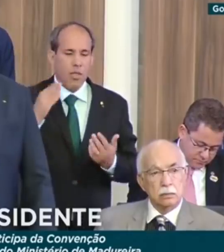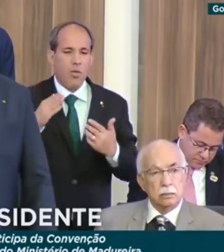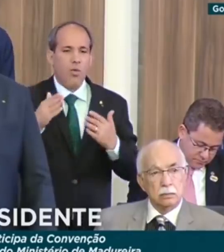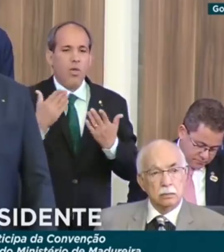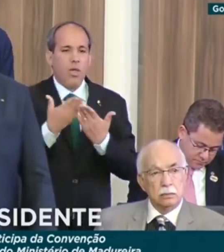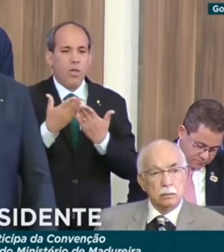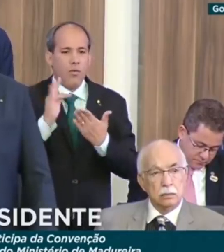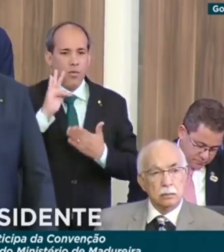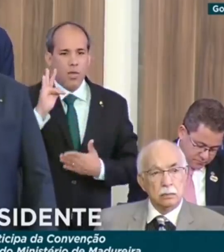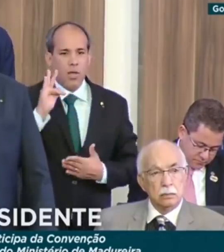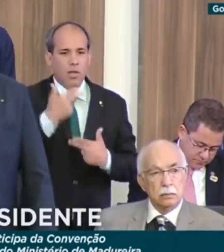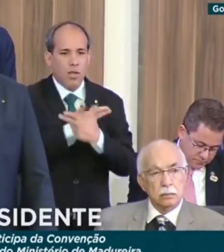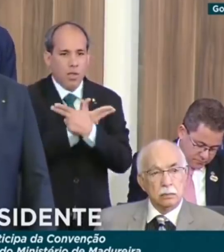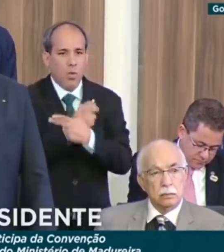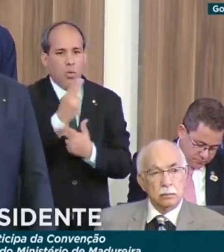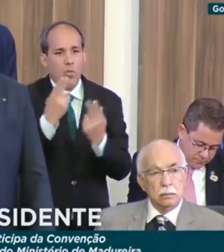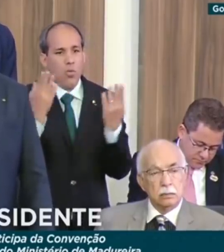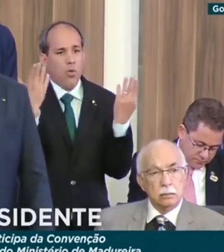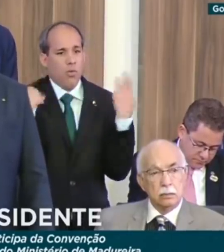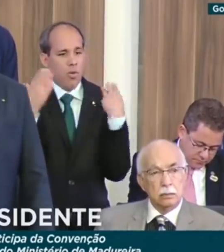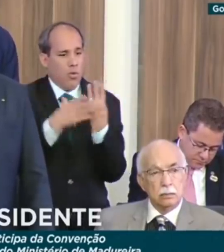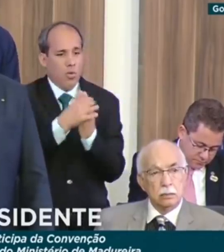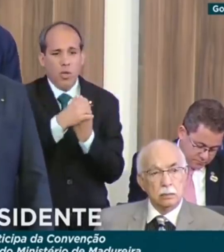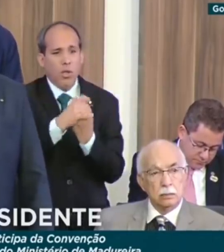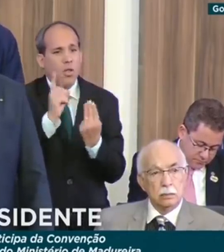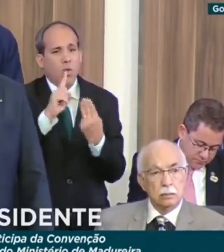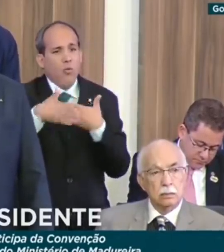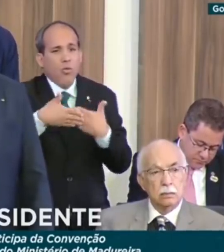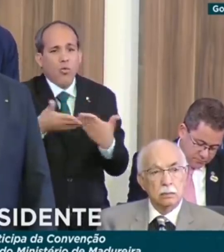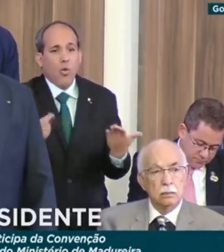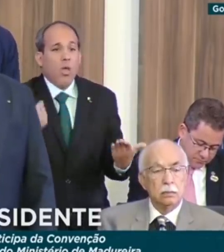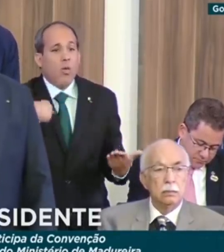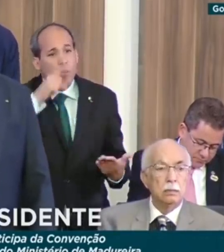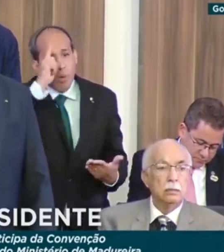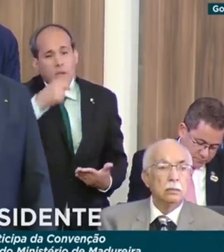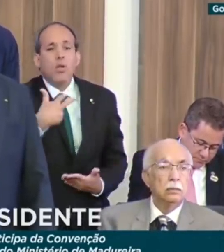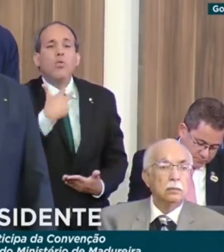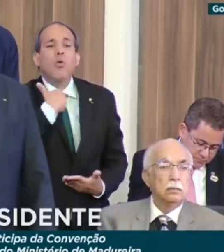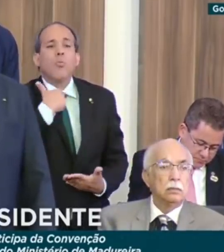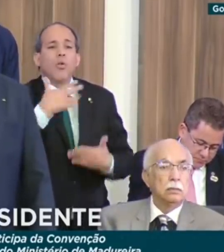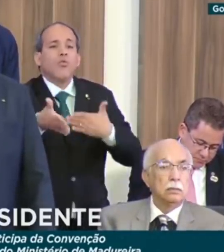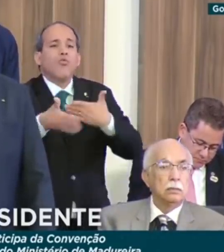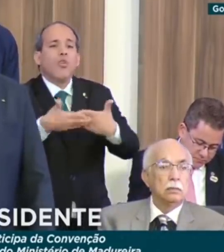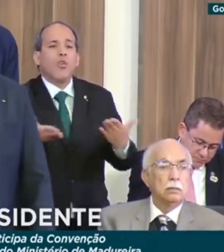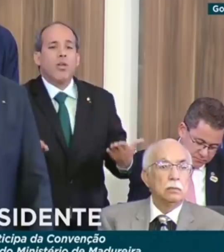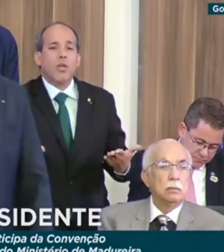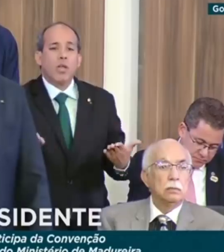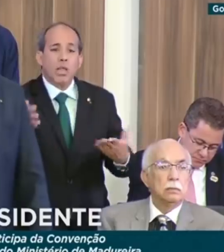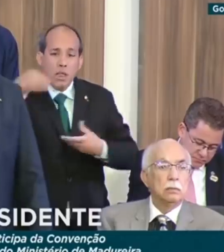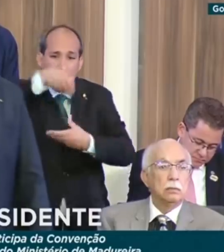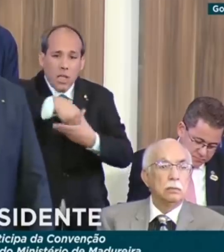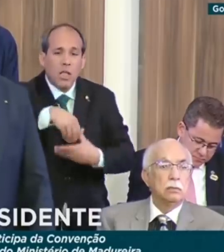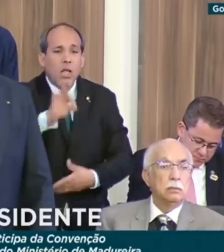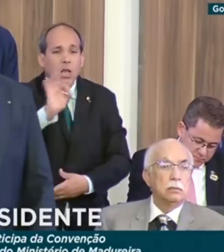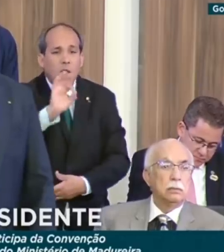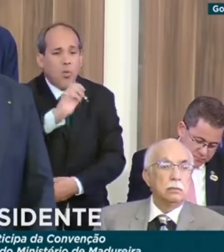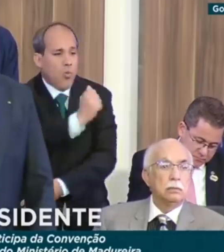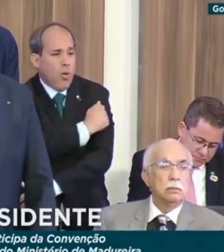Escola Naval não fechou. Eu decidi não fechar. Não morreu nenhum